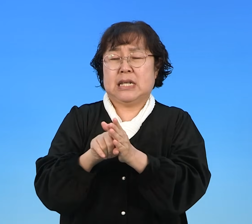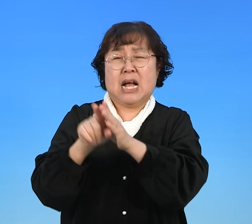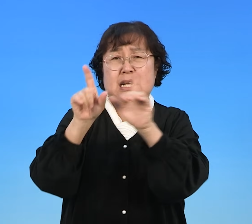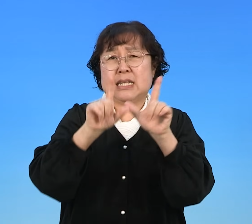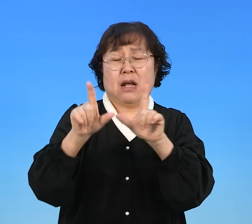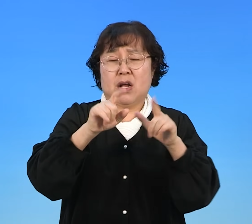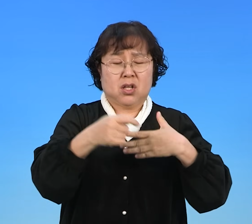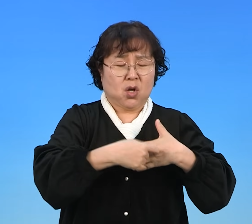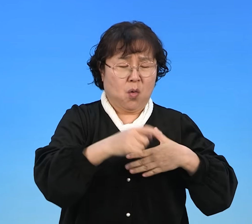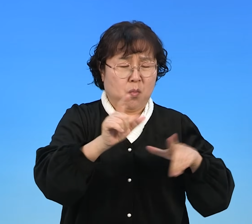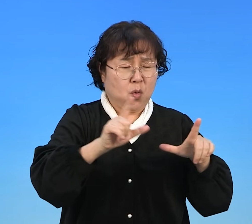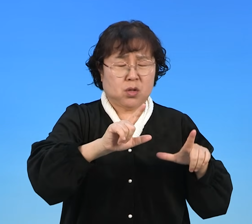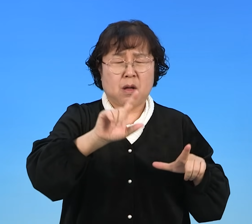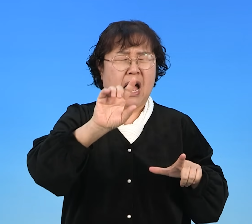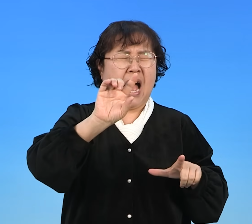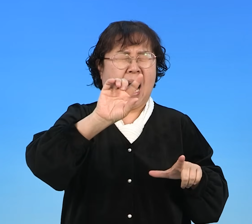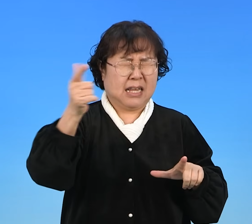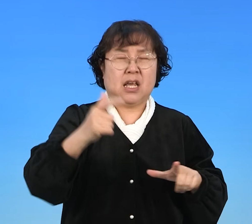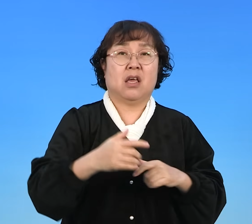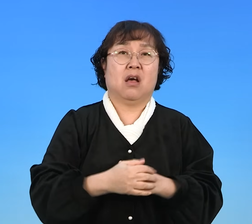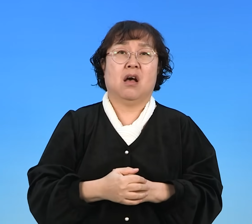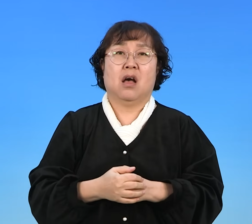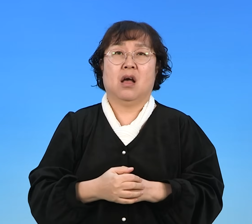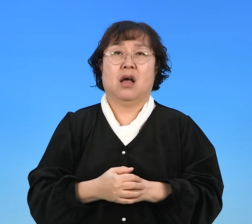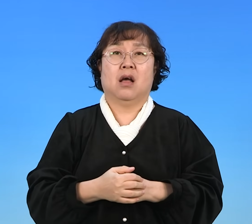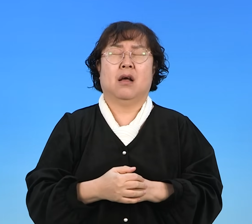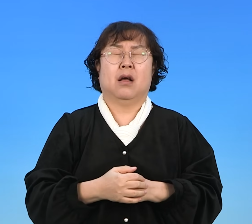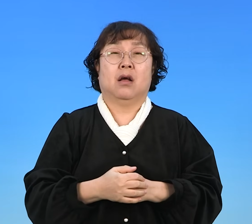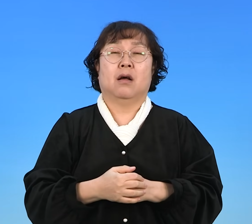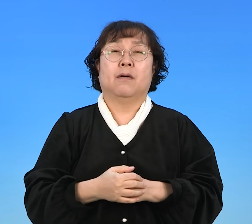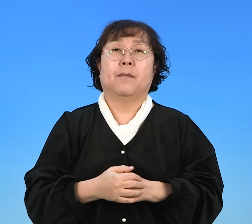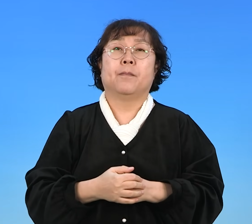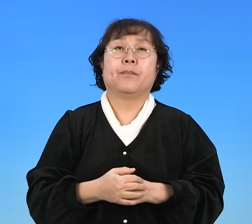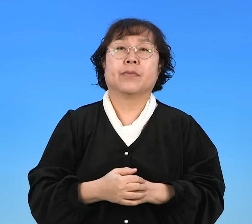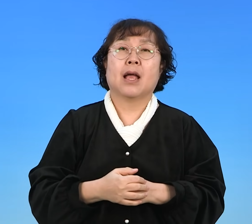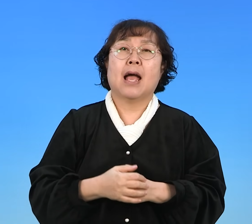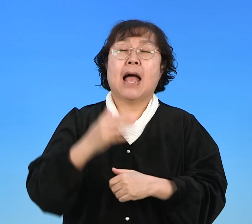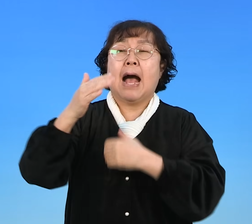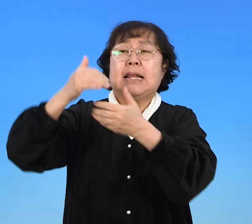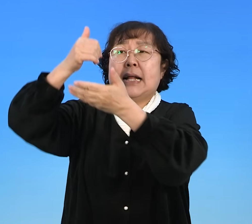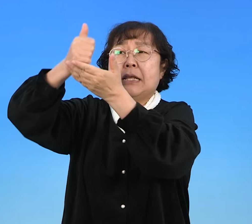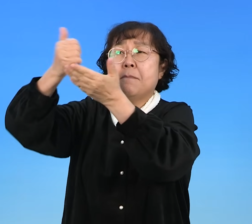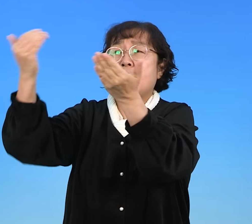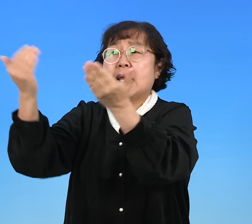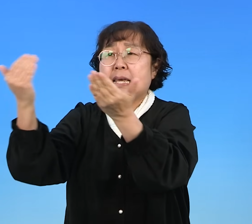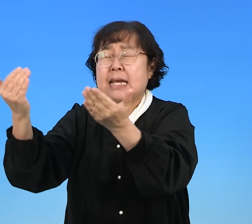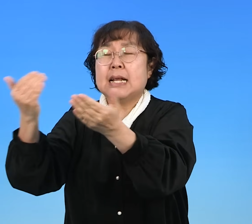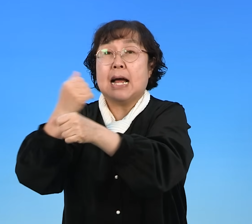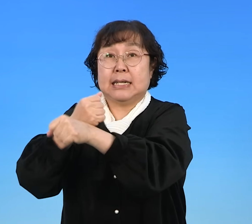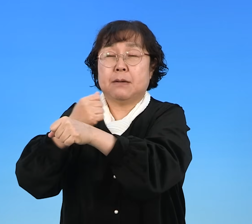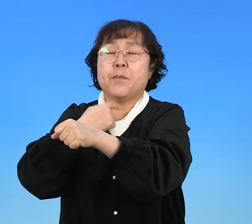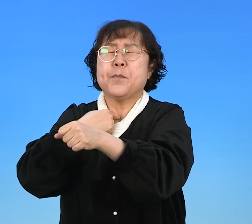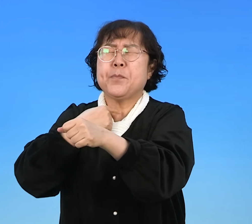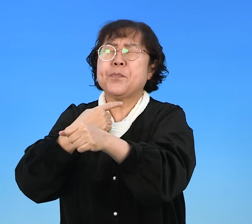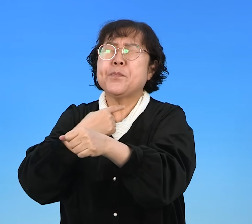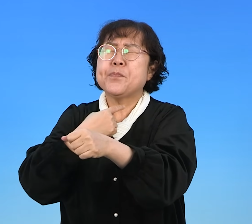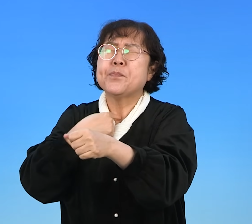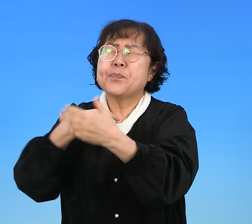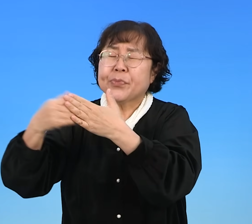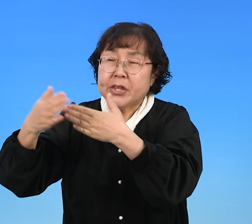그게 크리스찬이 되는 게 아니고요. 신앙생활은 액세서리 같은 게 아니라 하나님의 일하심을 경험하는